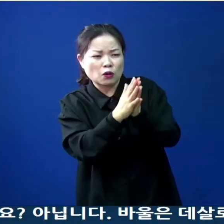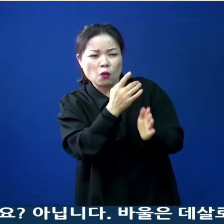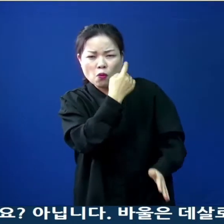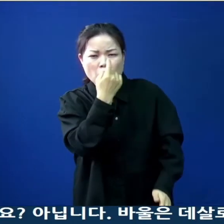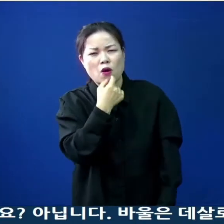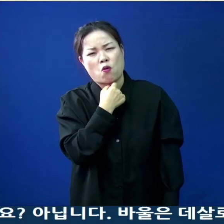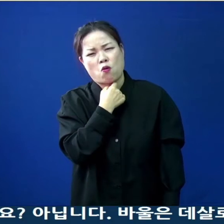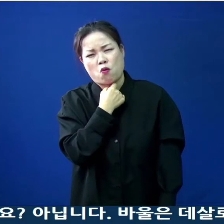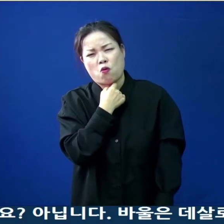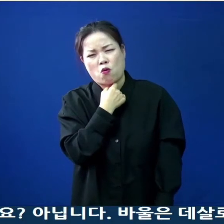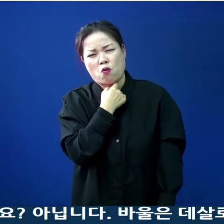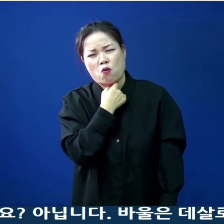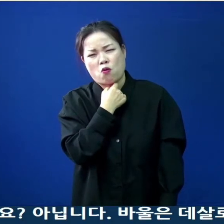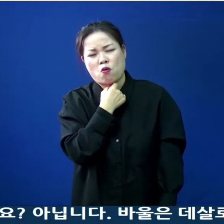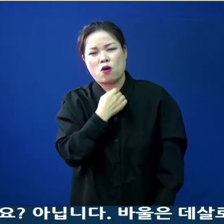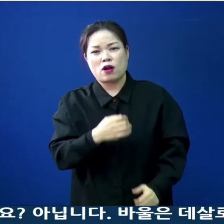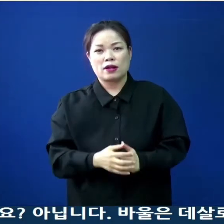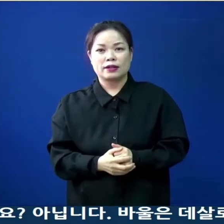확인하고 싶었습니다.